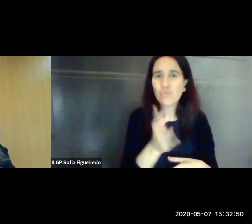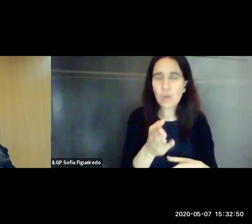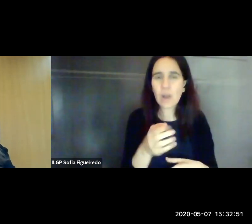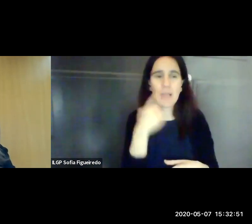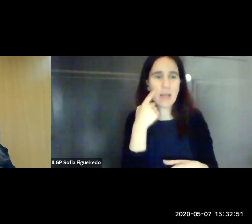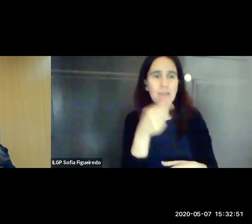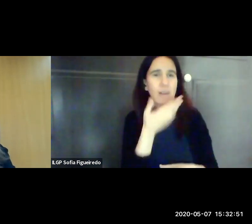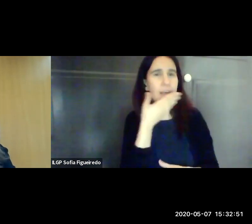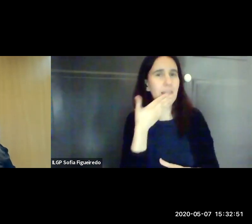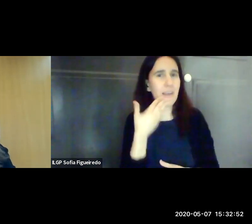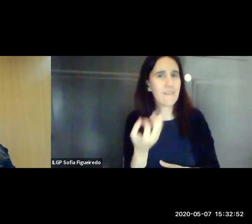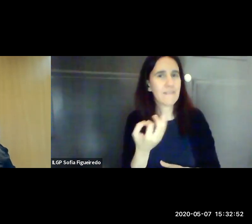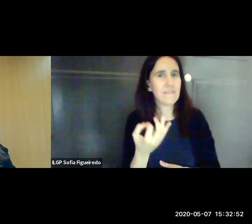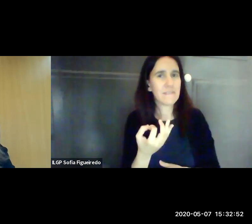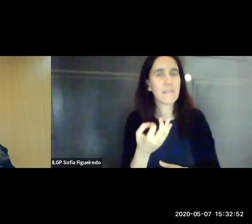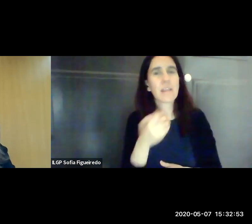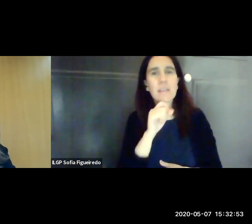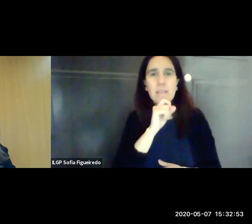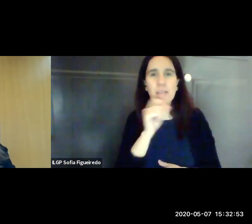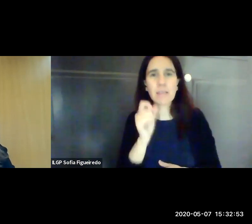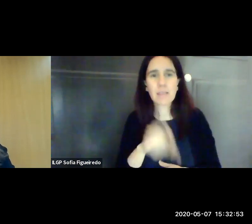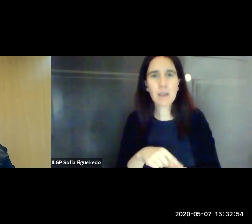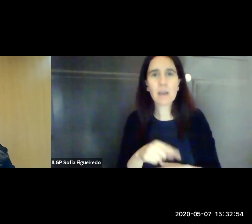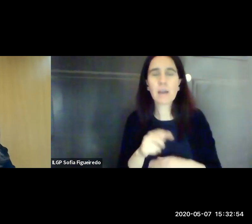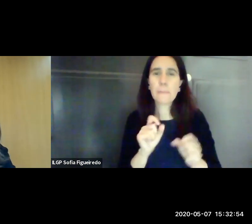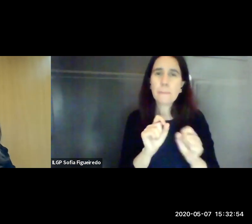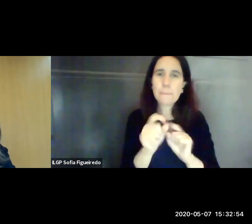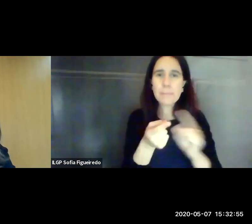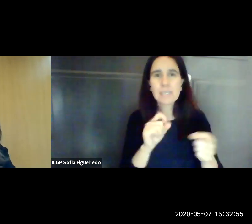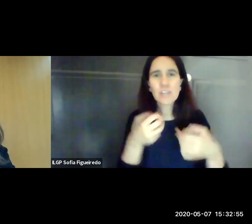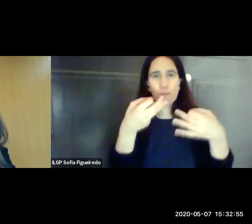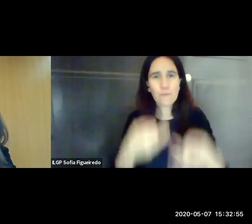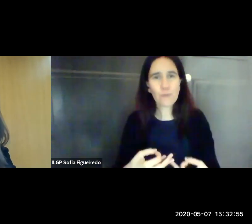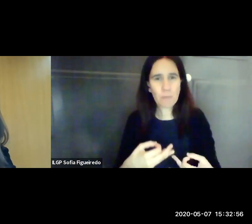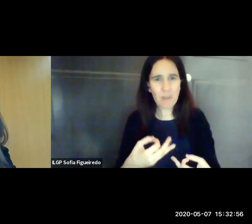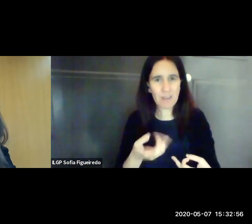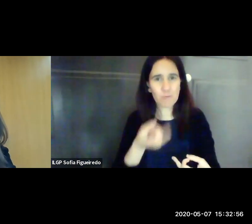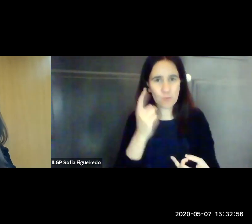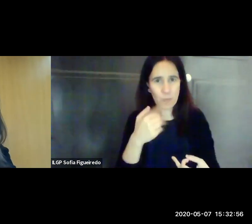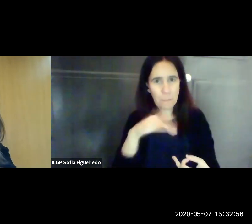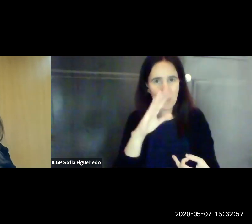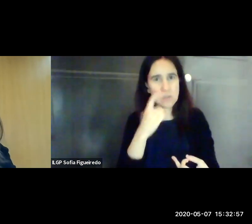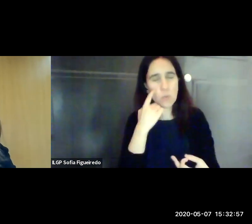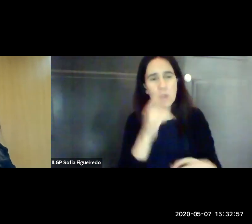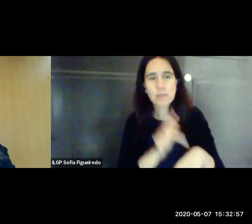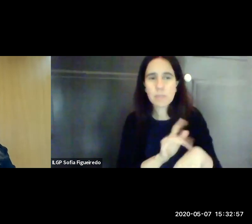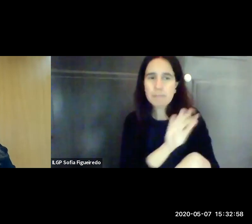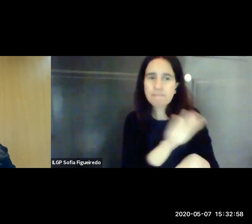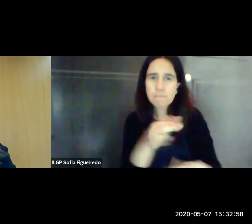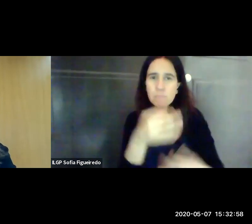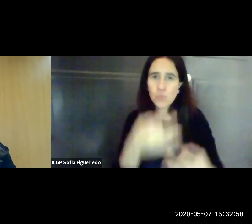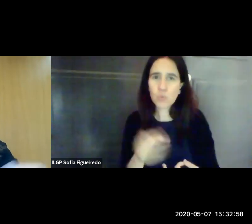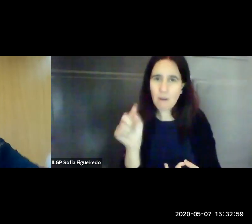canal eficaz de podermos trocar mensagens mais informais e perceber a sensibilidade e a postura com que os outros